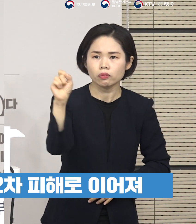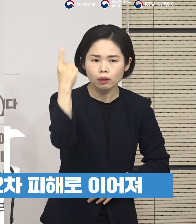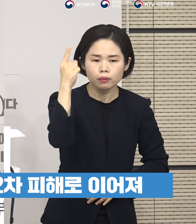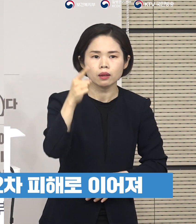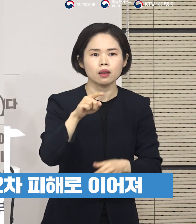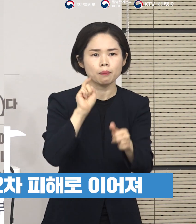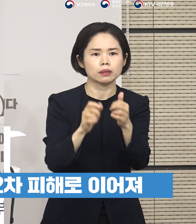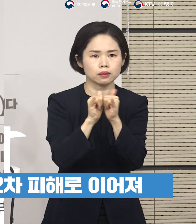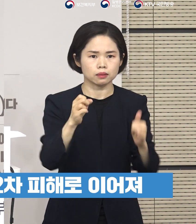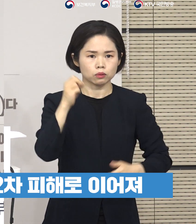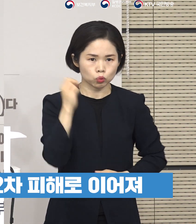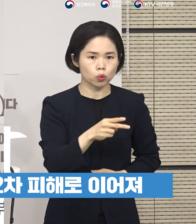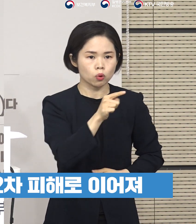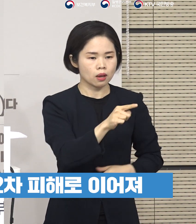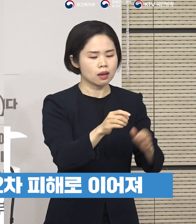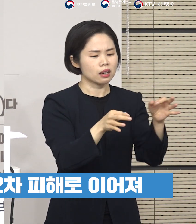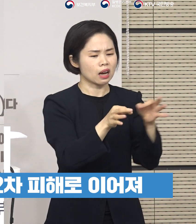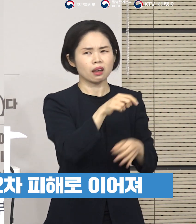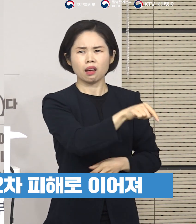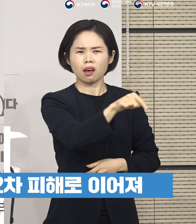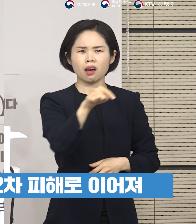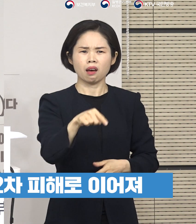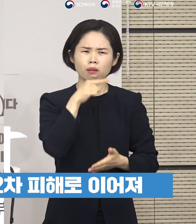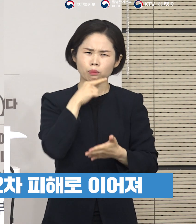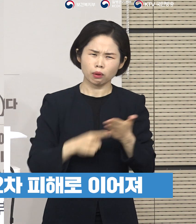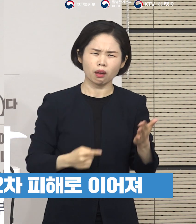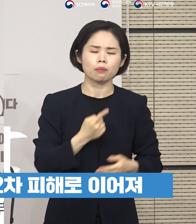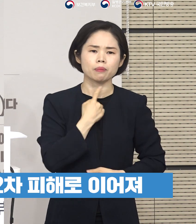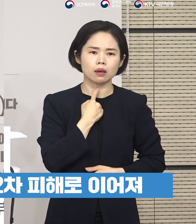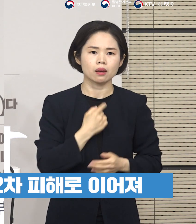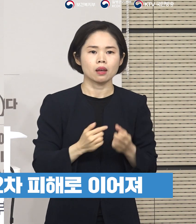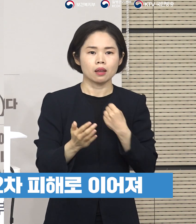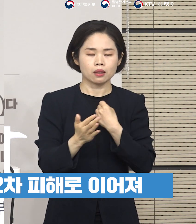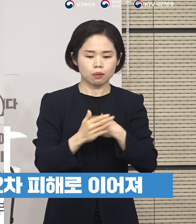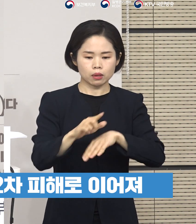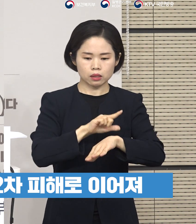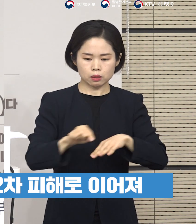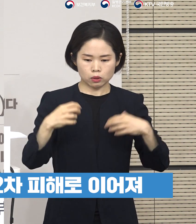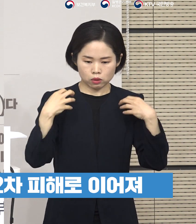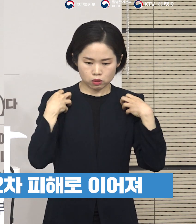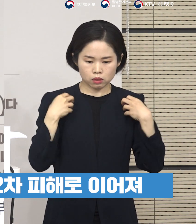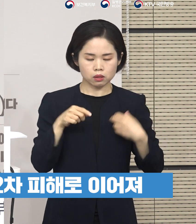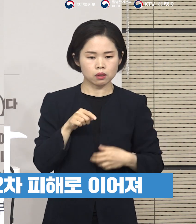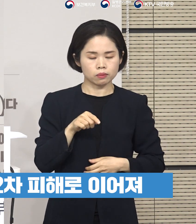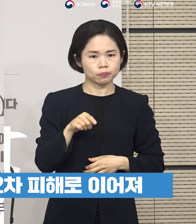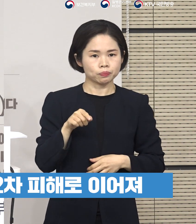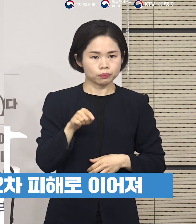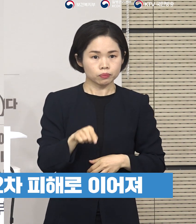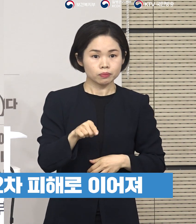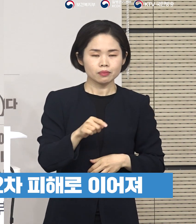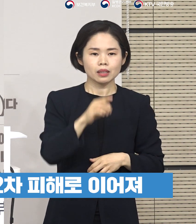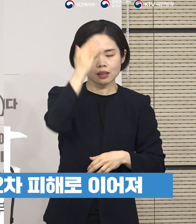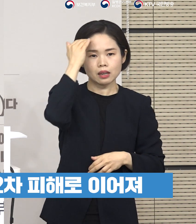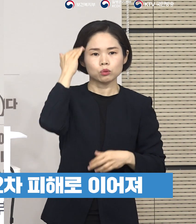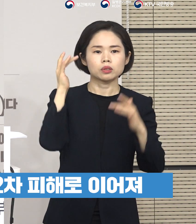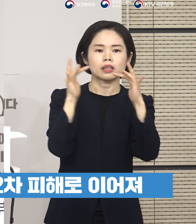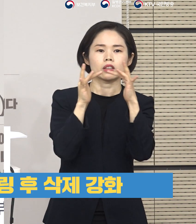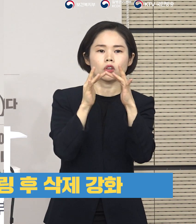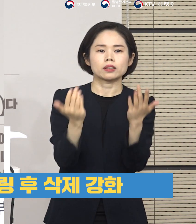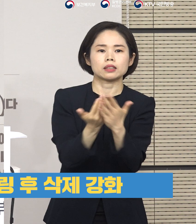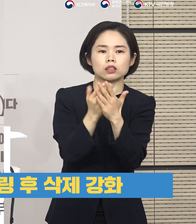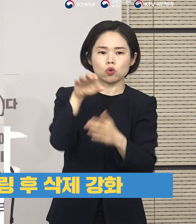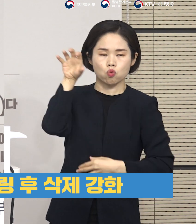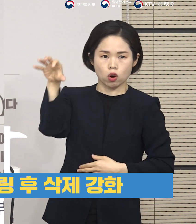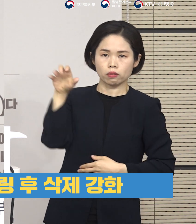더불어 동선에 포함된 업소의 2차 피해가 발생하고 있었습니다. 이를 위해 각 지자체가